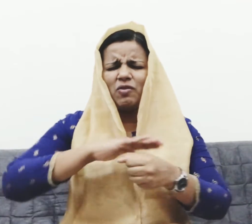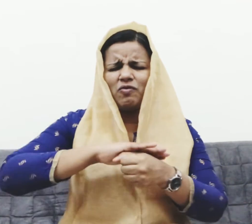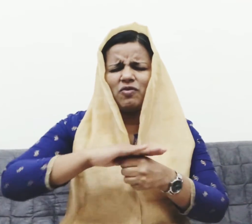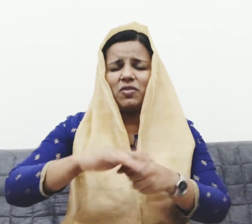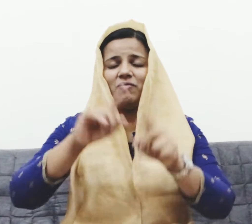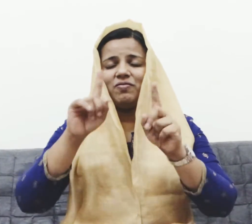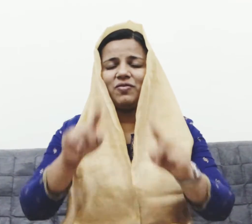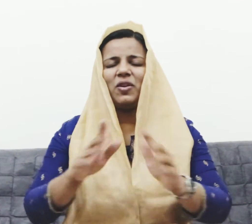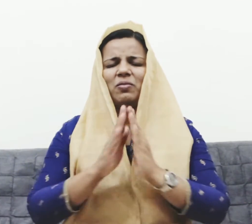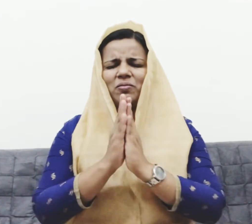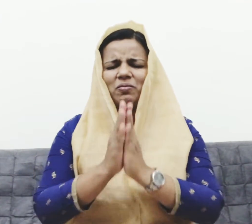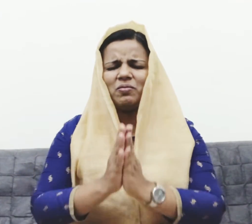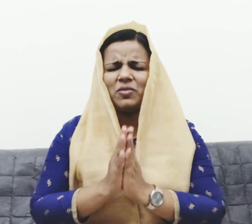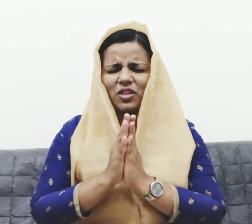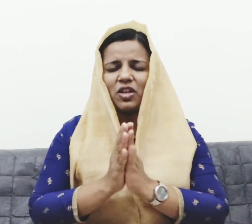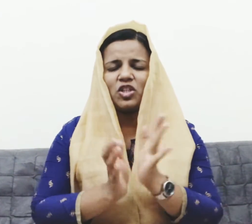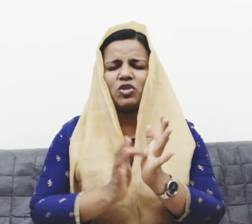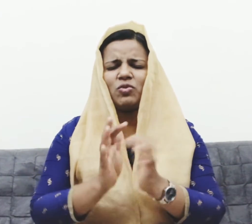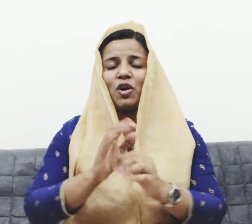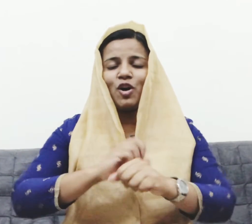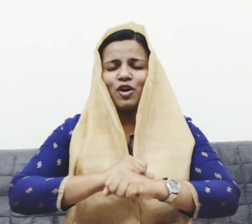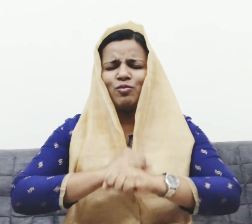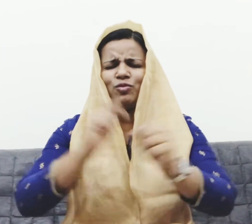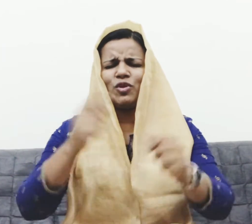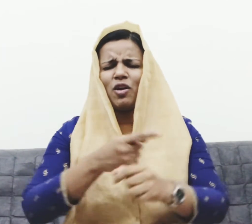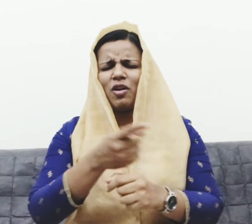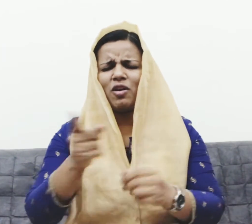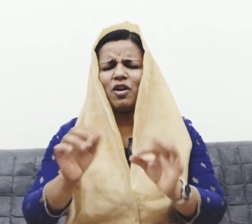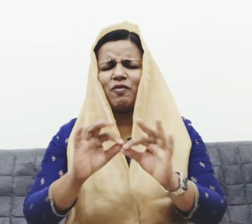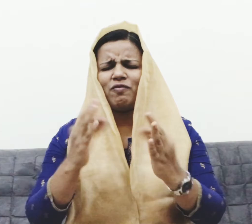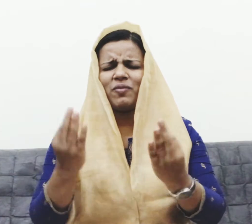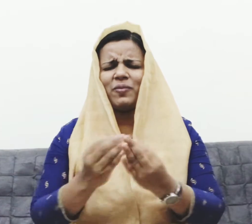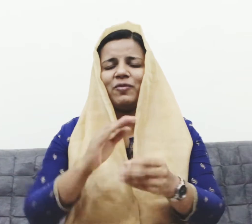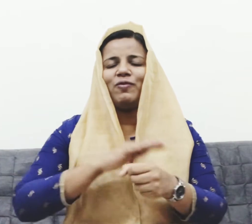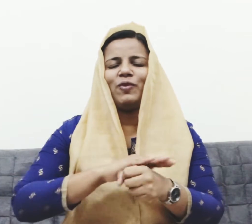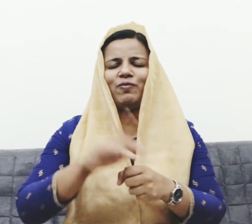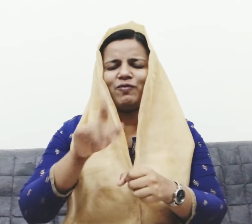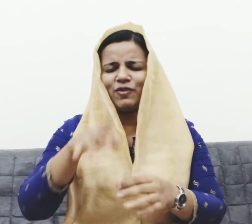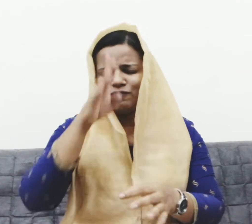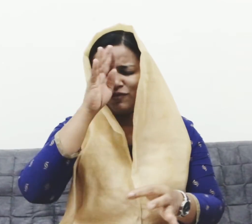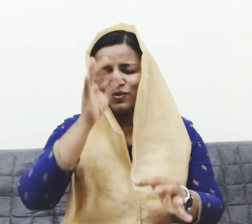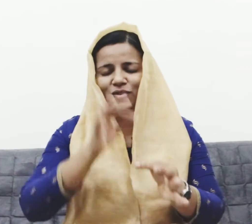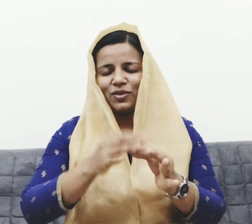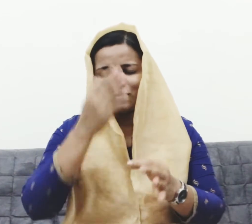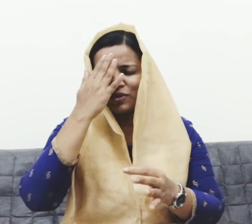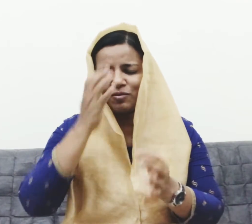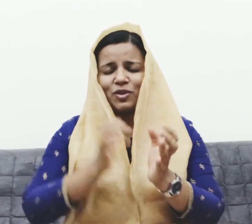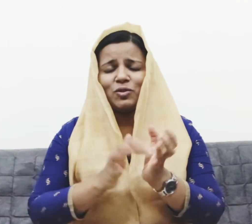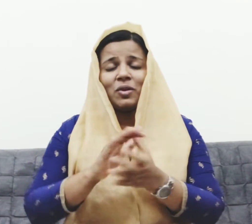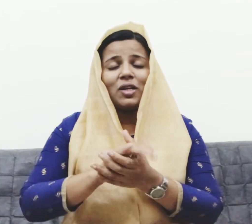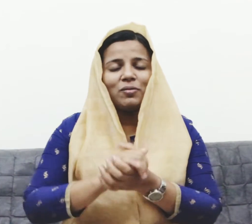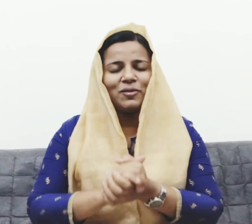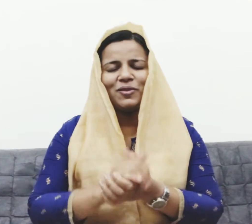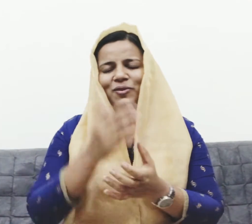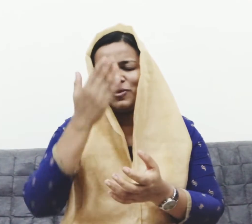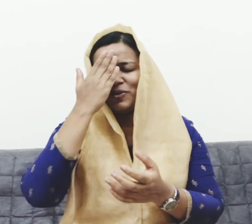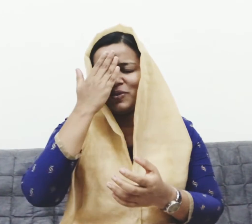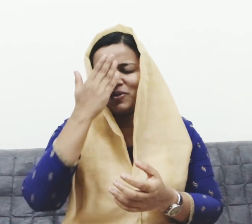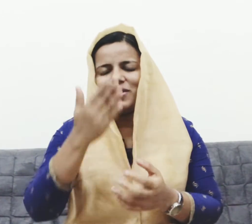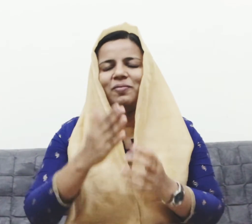നിറഞ്ഞു കവിയട്ടെ എന്ന് പ്രാർത്ഥിക്കുന്നു. അങ്ങനെ അത്ഭുതത്താൽ കുടുംബങ്ങളെ നിറയ്ക്കുന്ന ദൈവത്തിൻ്റെ വിശ്വസ്തതയ്ക്കായിട്ട് സ്തോത്രം. അങ്ങ് കൈപിടിക്കുന്ന കൃപകൾക്കായിട്ട് സ്തോത്രം.